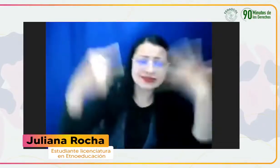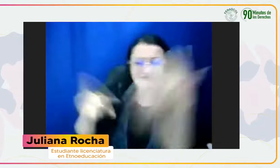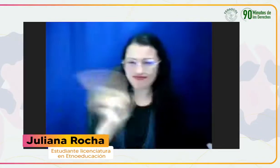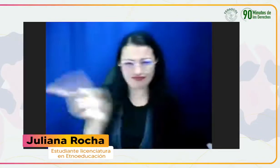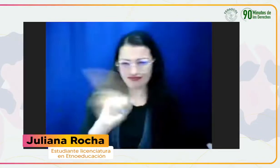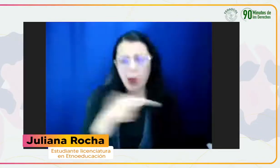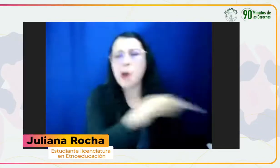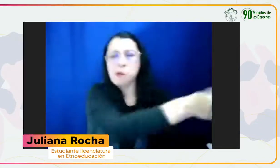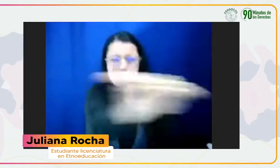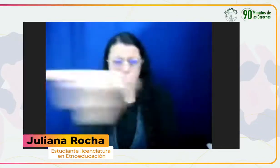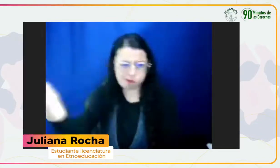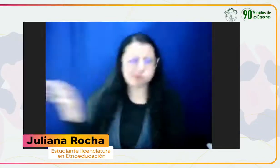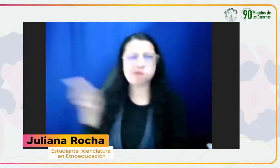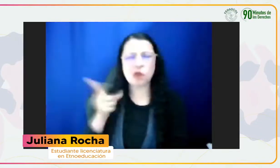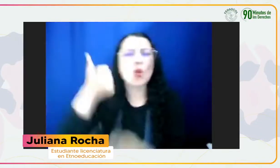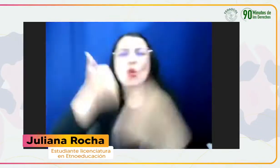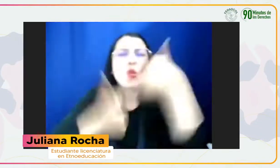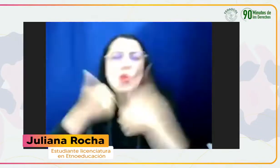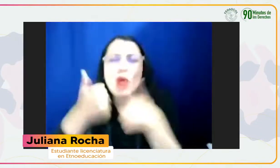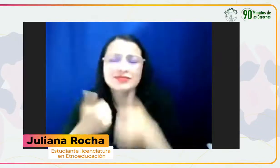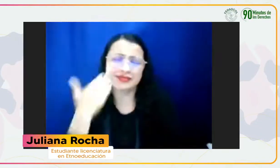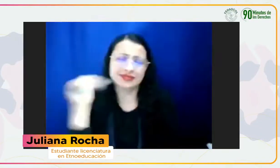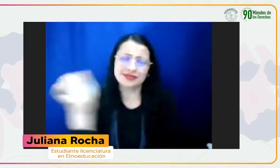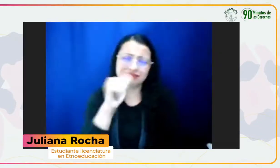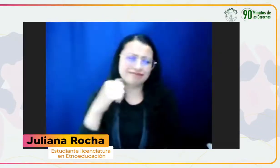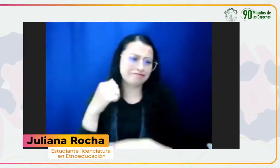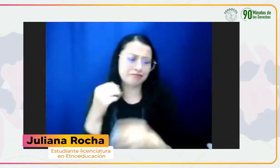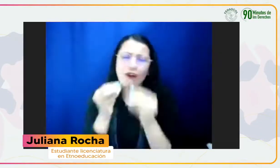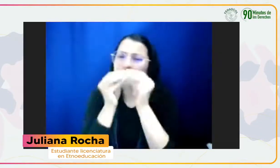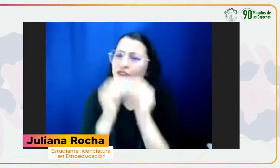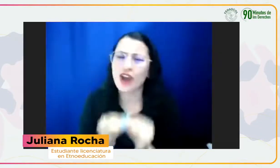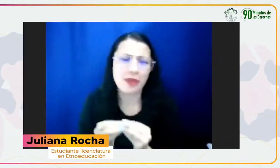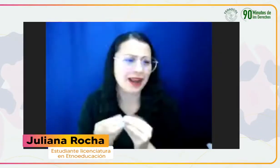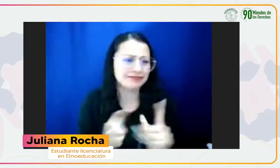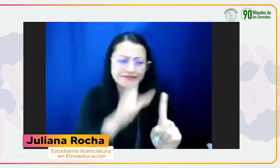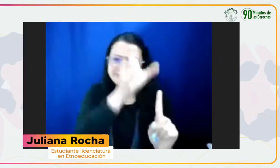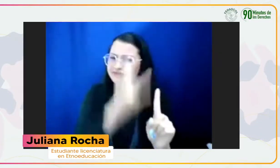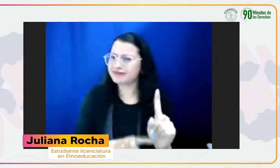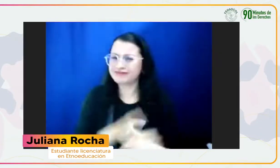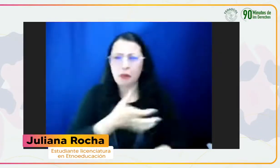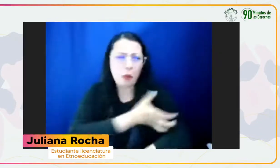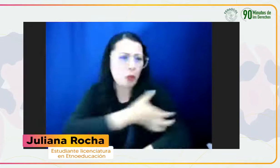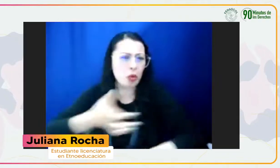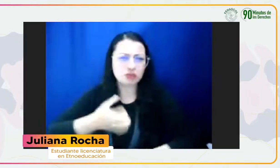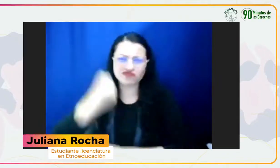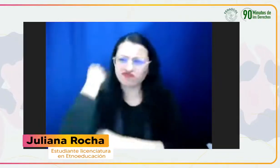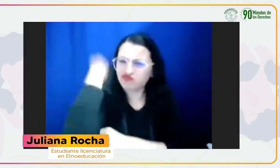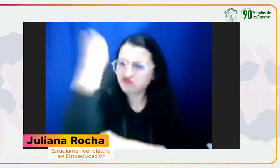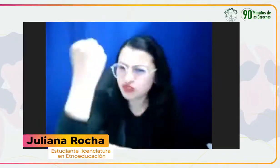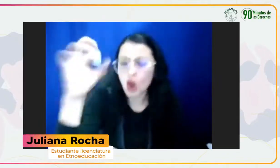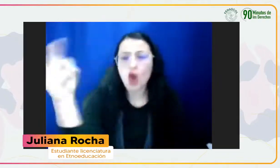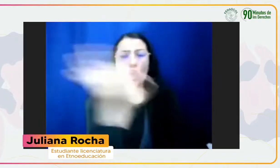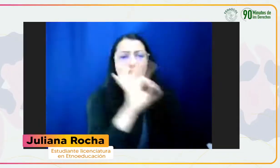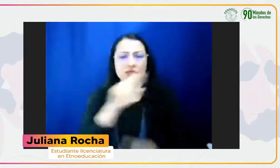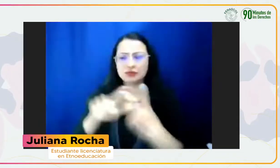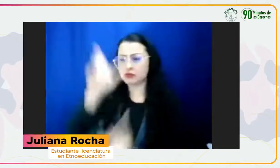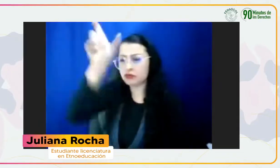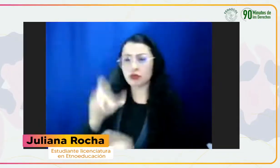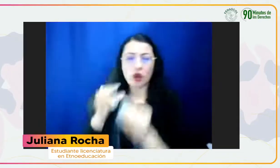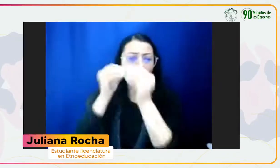También el tema de que los contextos son difíciles y que esto debe ser como temas suaves para seguir, depende, o sea, depende,